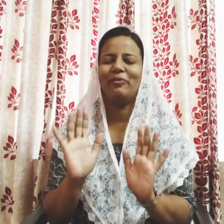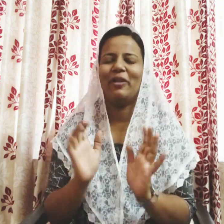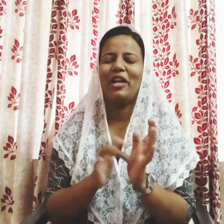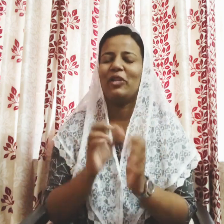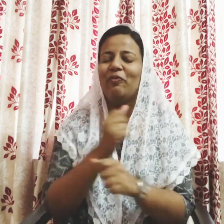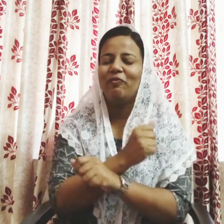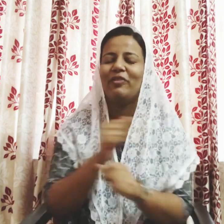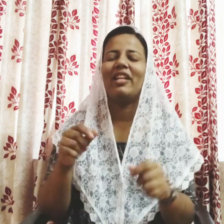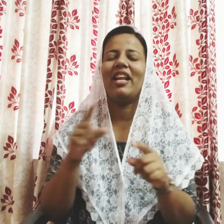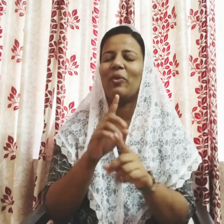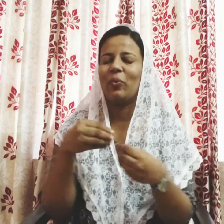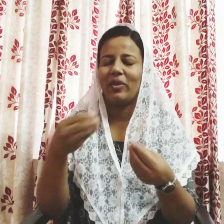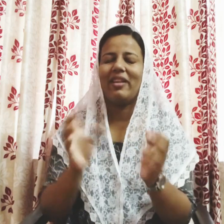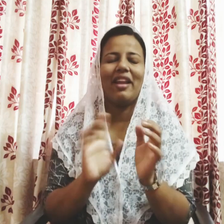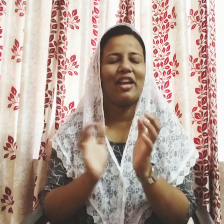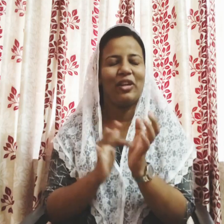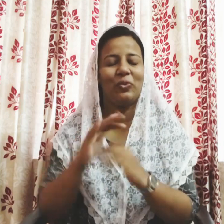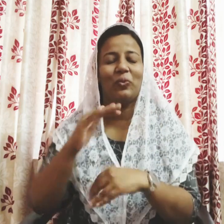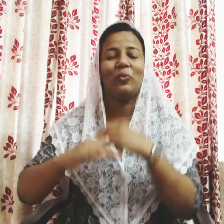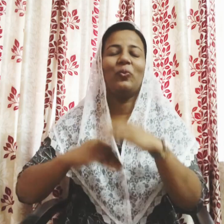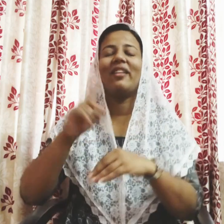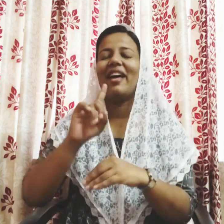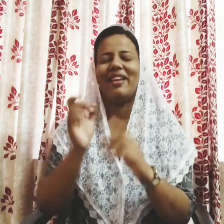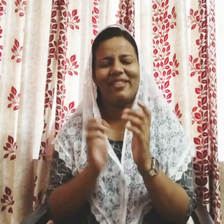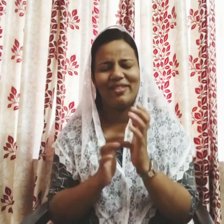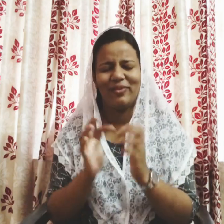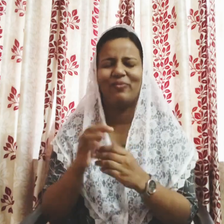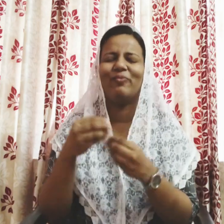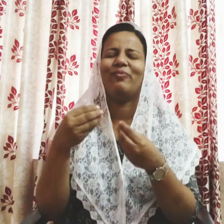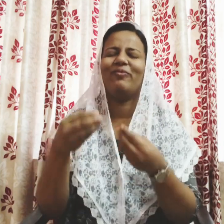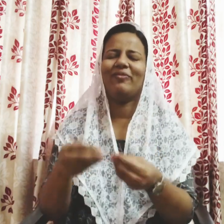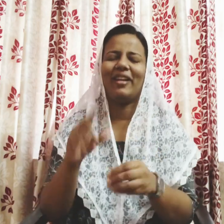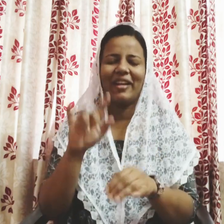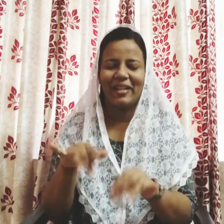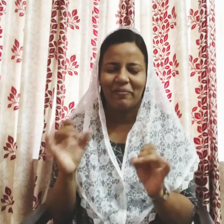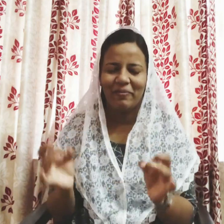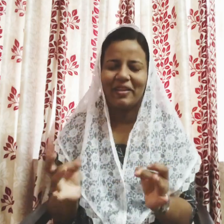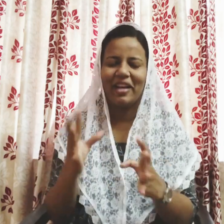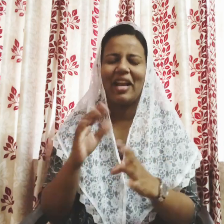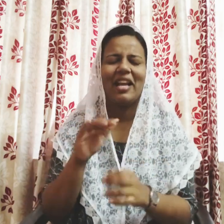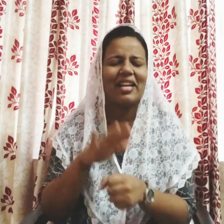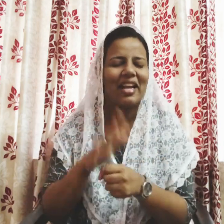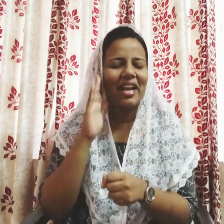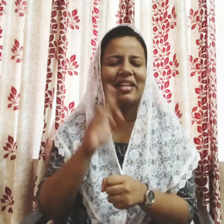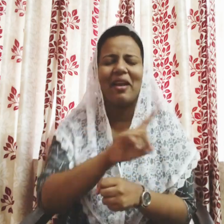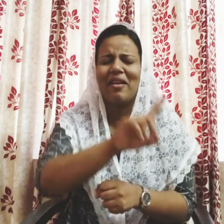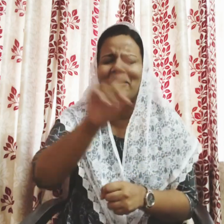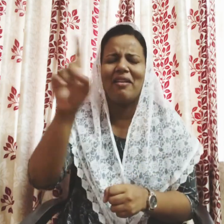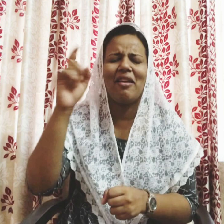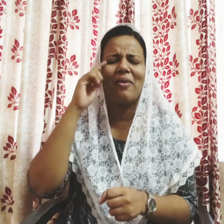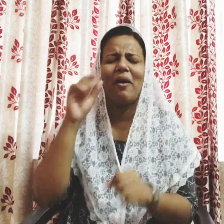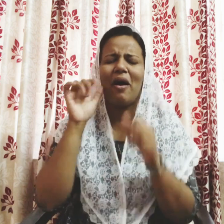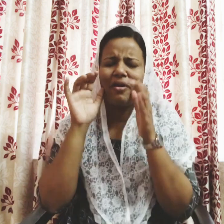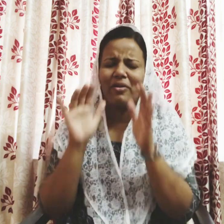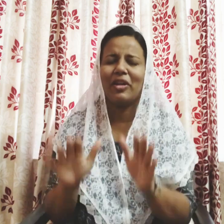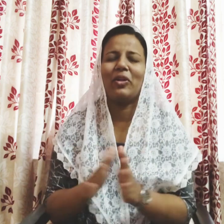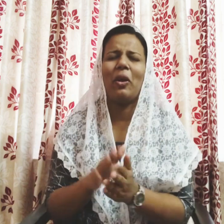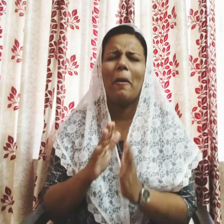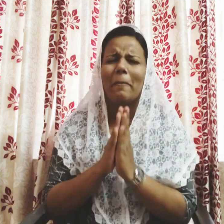വിടുവിക്കുന്ന ദൈവമാകിയാൽ സ്തോത്രം. അങ്ങ് ഉയർത്തുന്ന ദൈവമാകിയാൽ സ്തോത്രം. പ്രത്യേകിച്ച് ഈ പ്രഭാതത്തിൽ ശബ്ദം കേൾക്കുന്ന എല്ലാവരെയും കർത്താവ് അനുഗ്രഹിക്കണം. തൻ്റെ കുഞ്ഞുങ്ങളുടെ പ്രാർത്ഥനാ